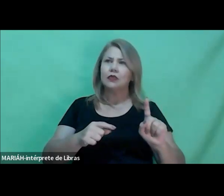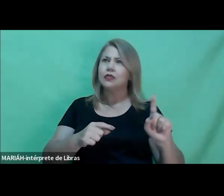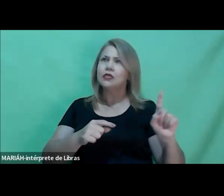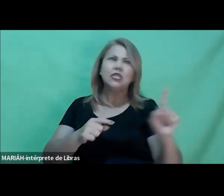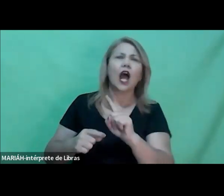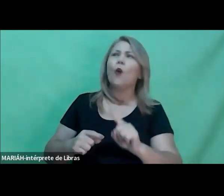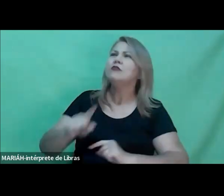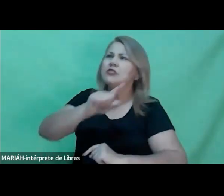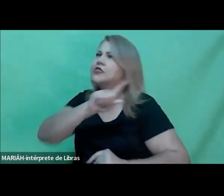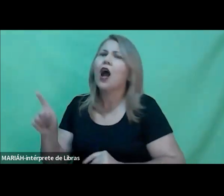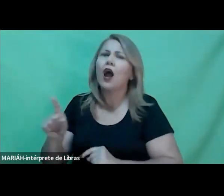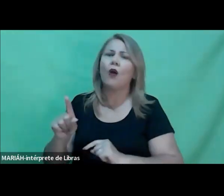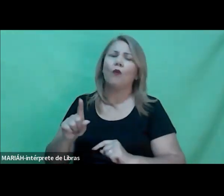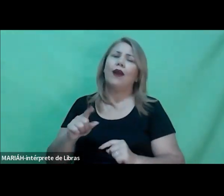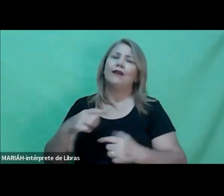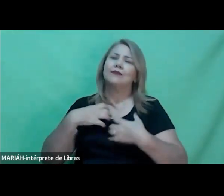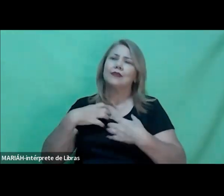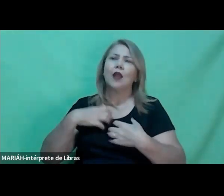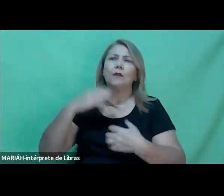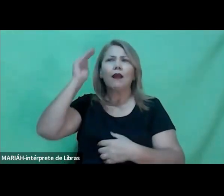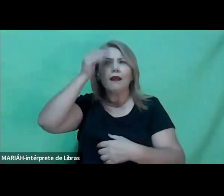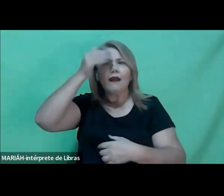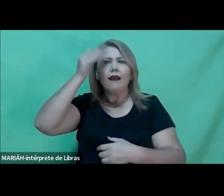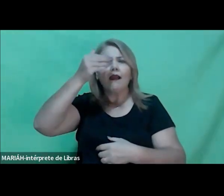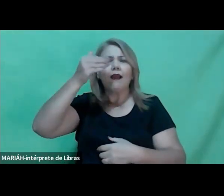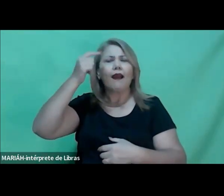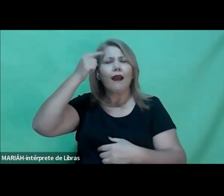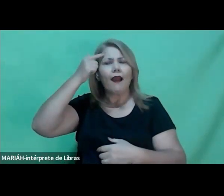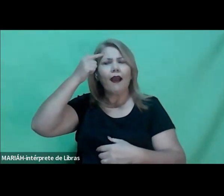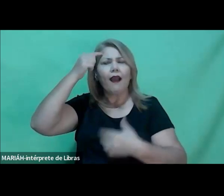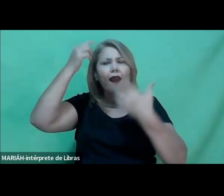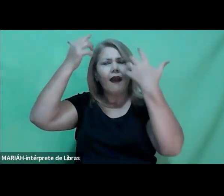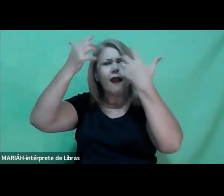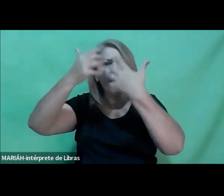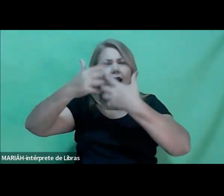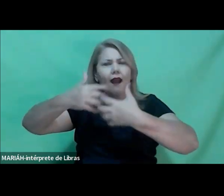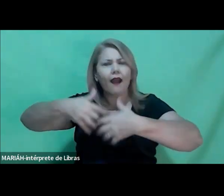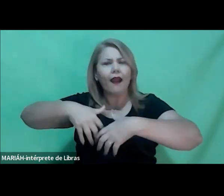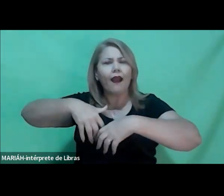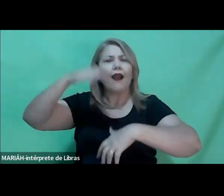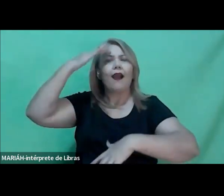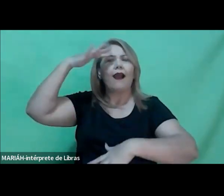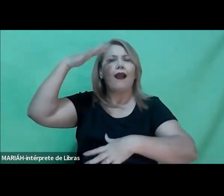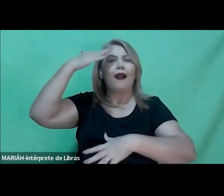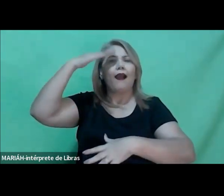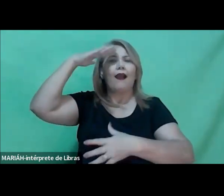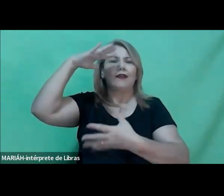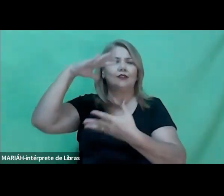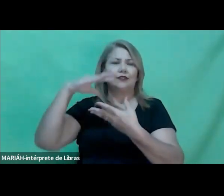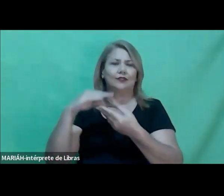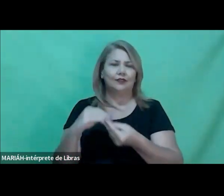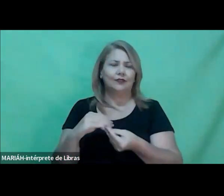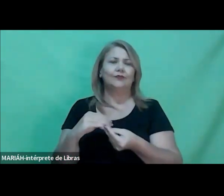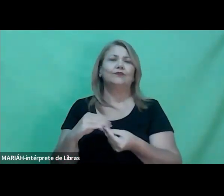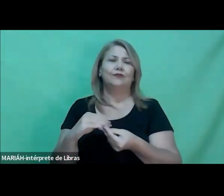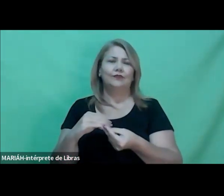procese todos esos datos que está recibiendo y puede entender las situaciones que se que se están produciendo